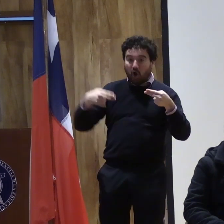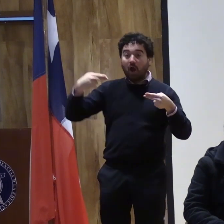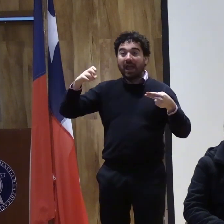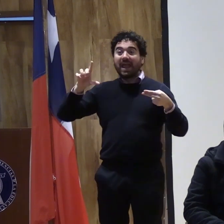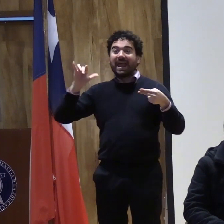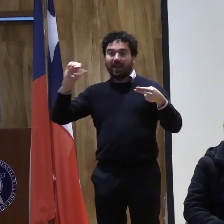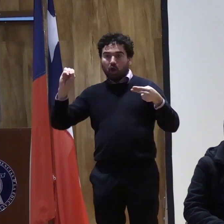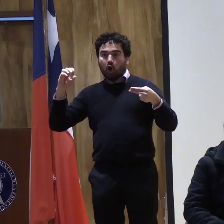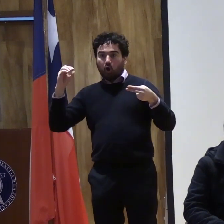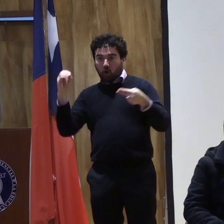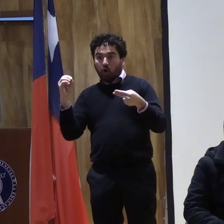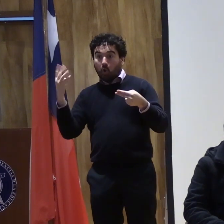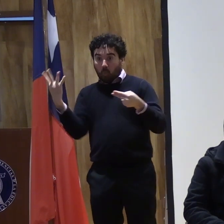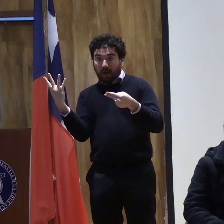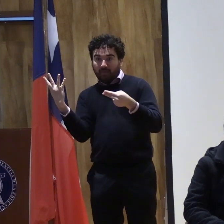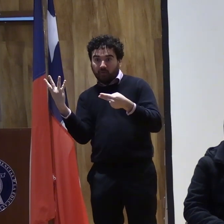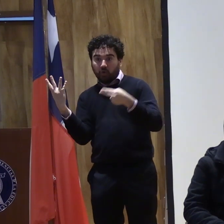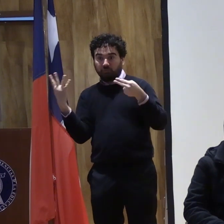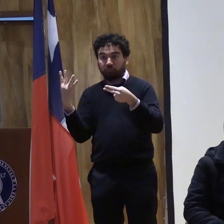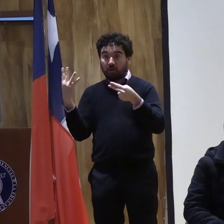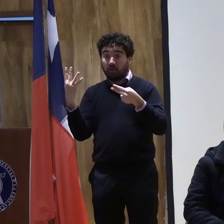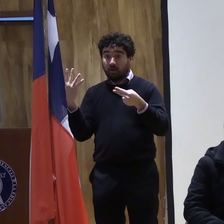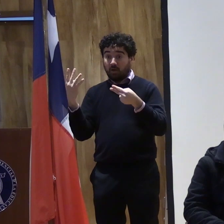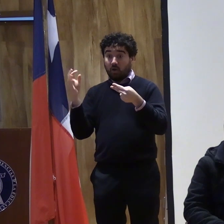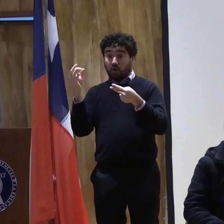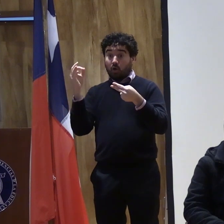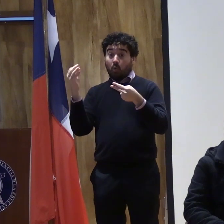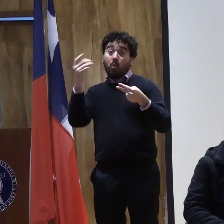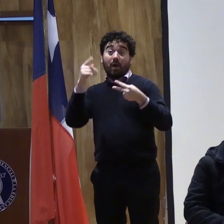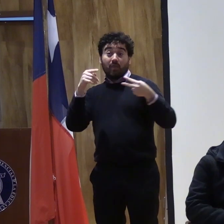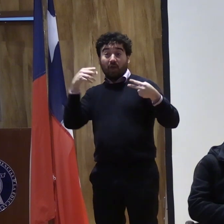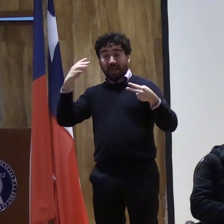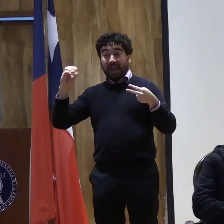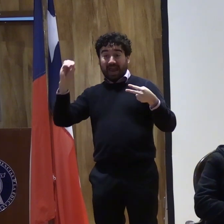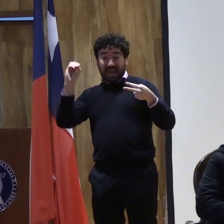4, si un helio salía